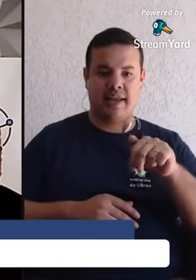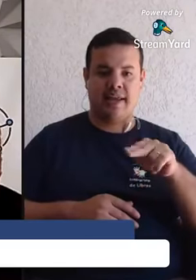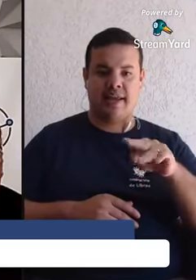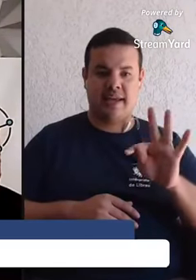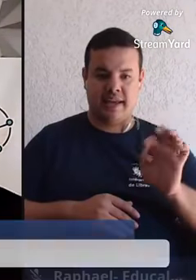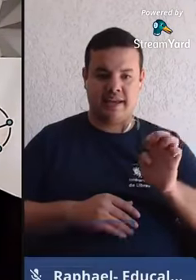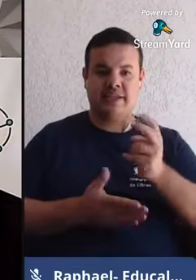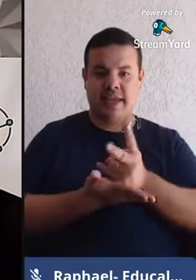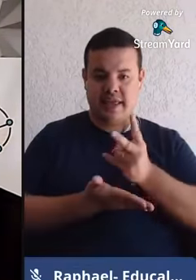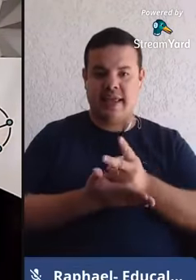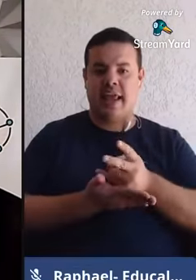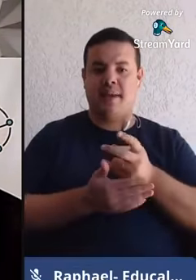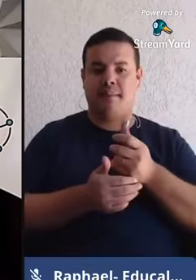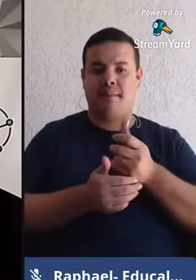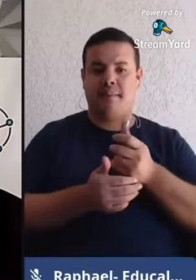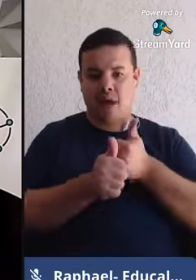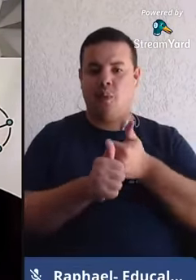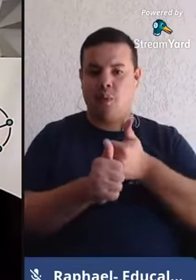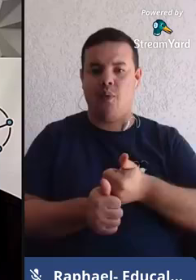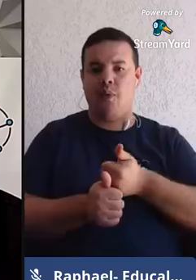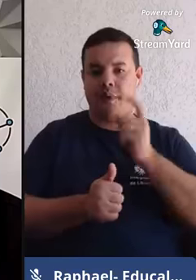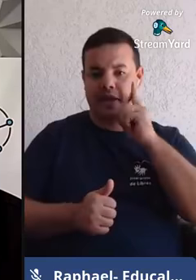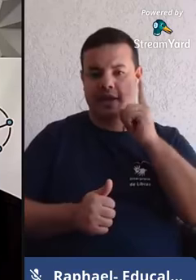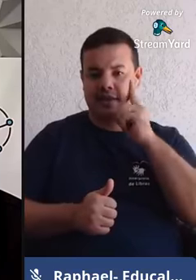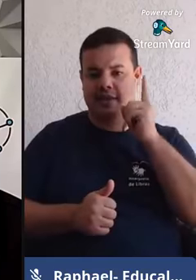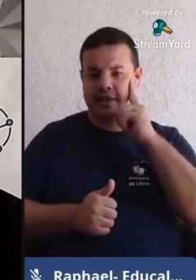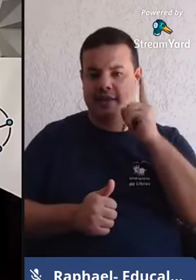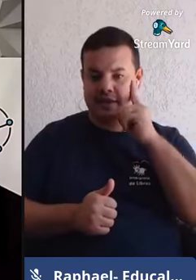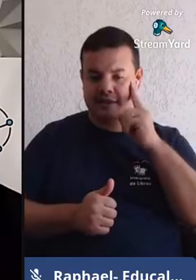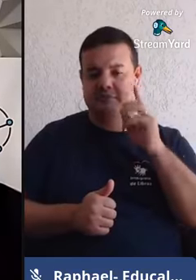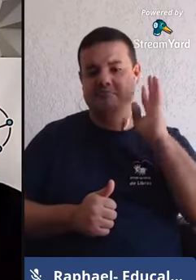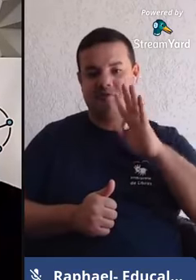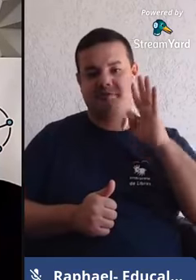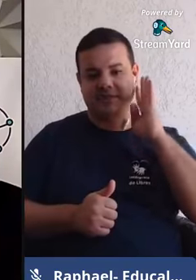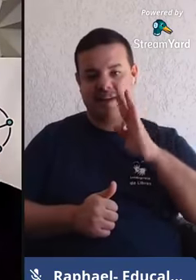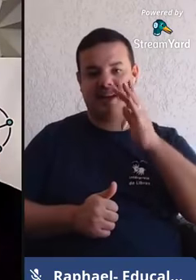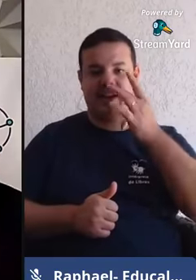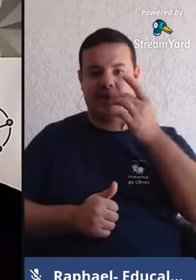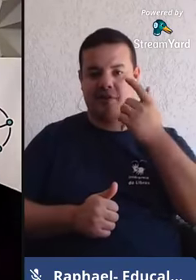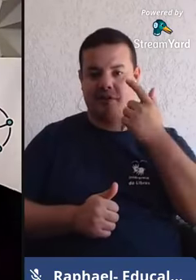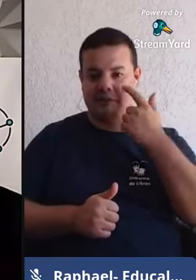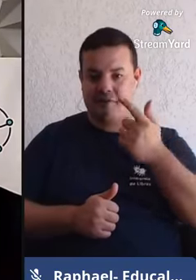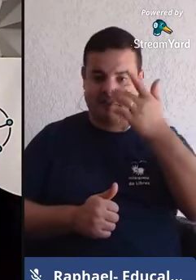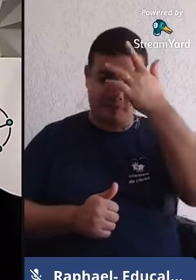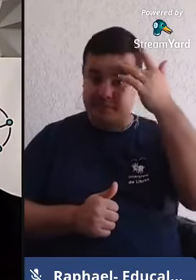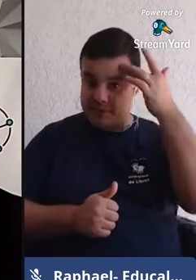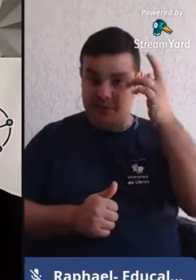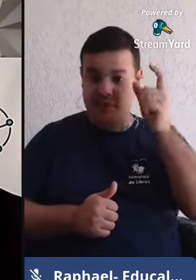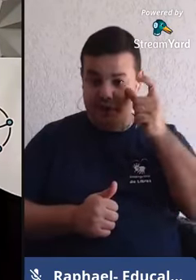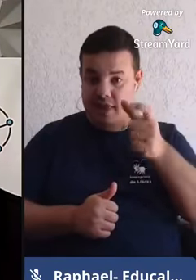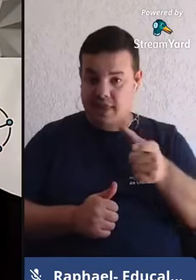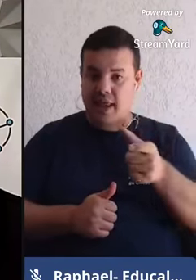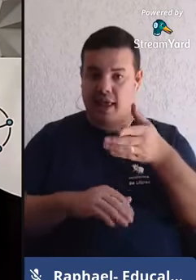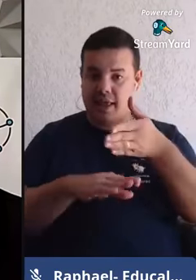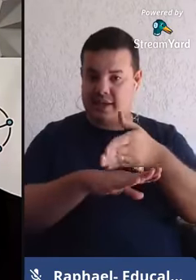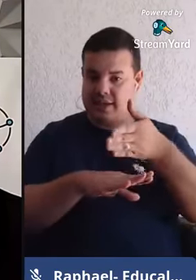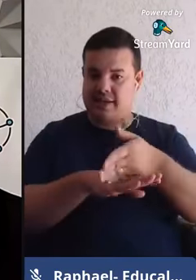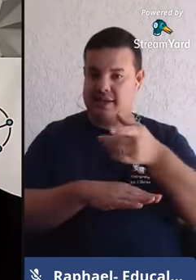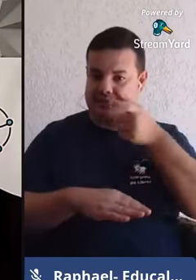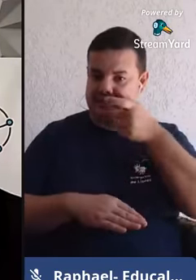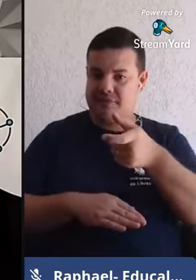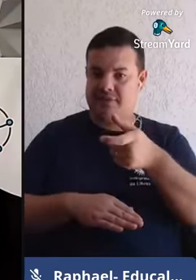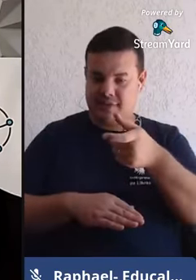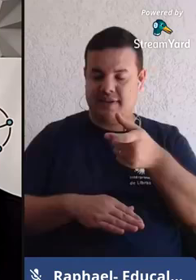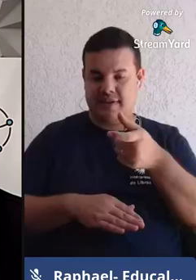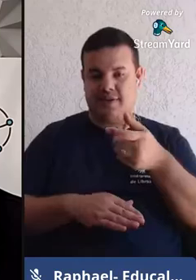Obrigado, Regis. É muito legal ter pessoas interessadas, né? Então, quer dizer que a